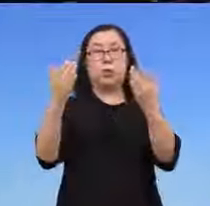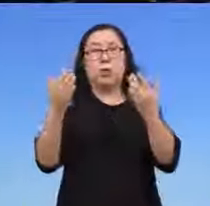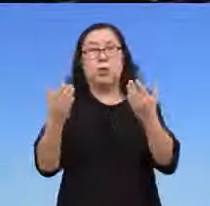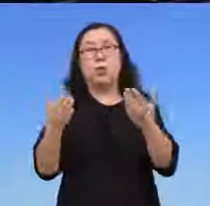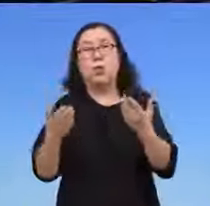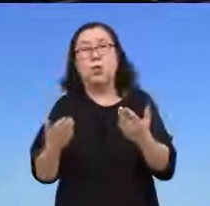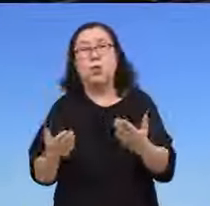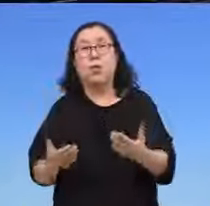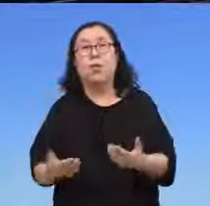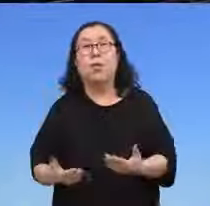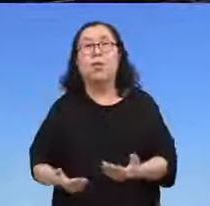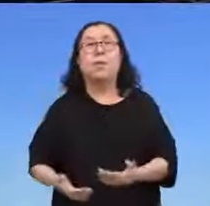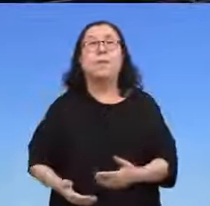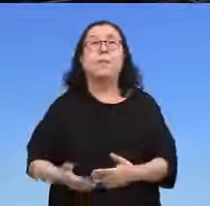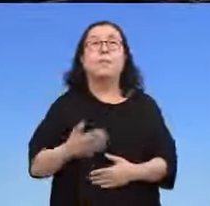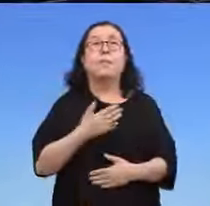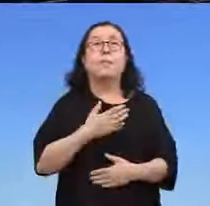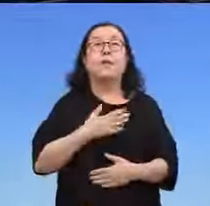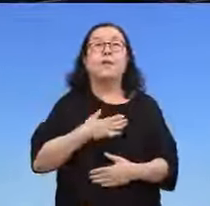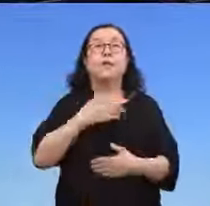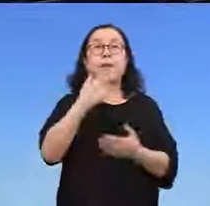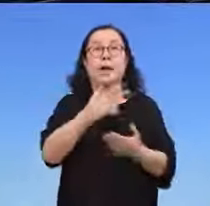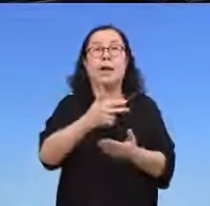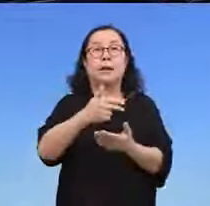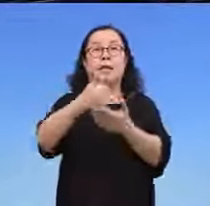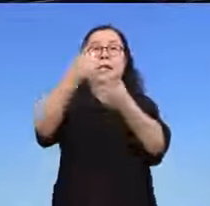나 주님만을 섬기리.